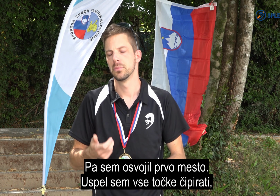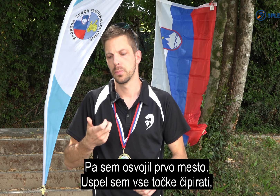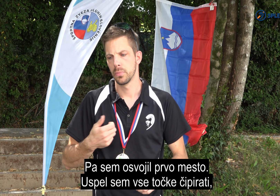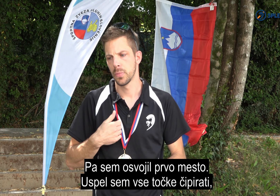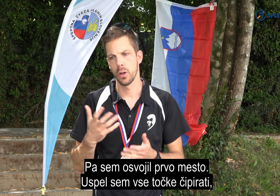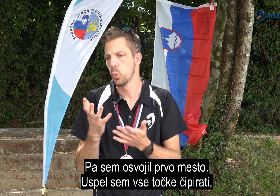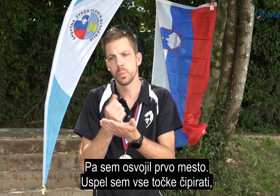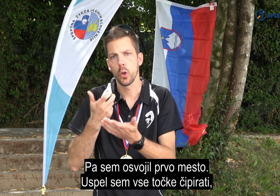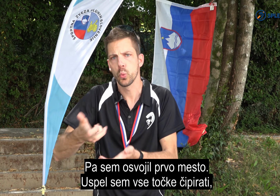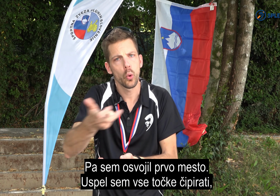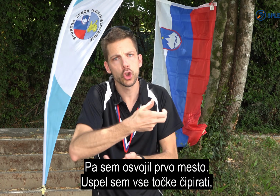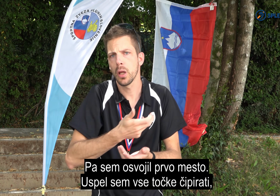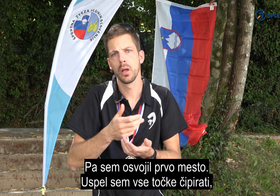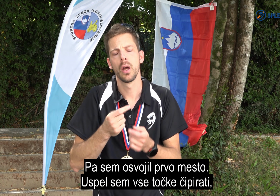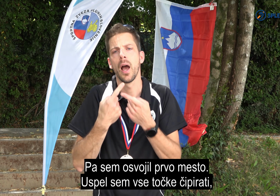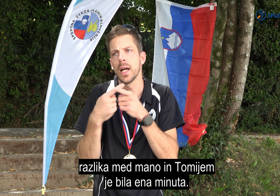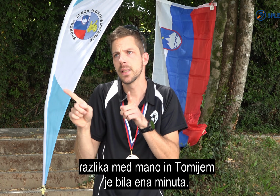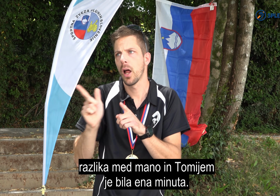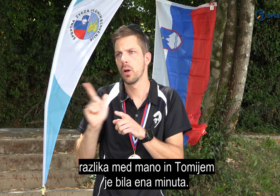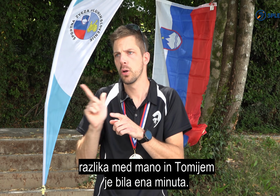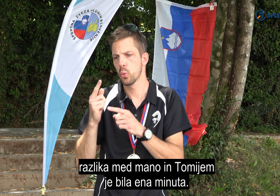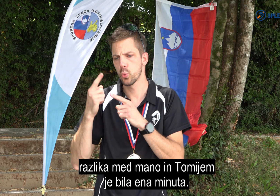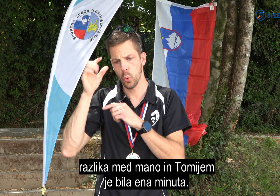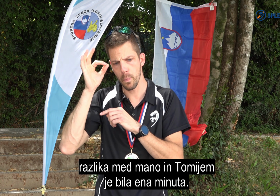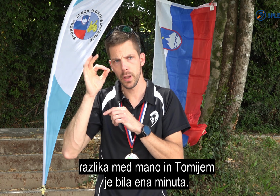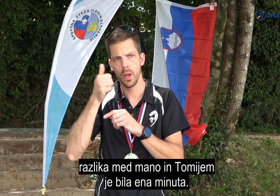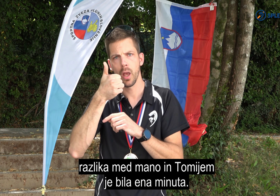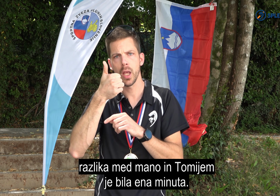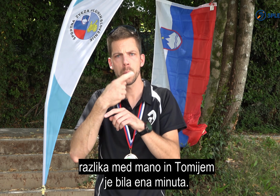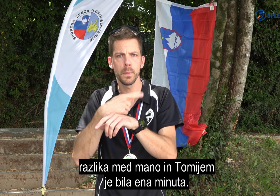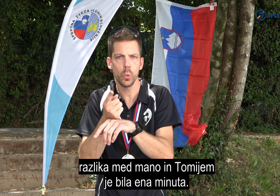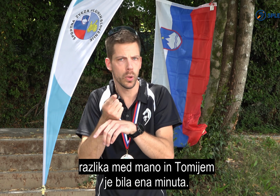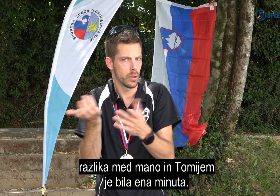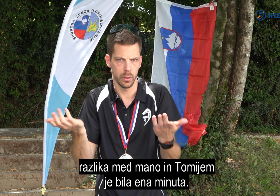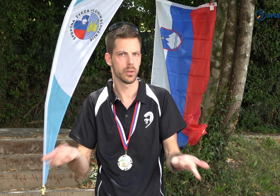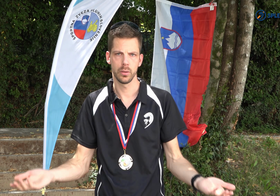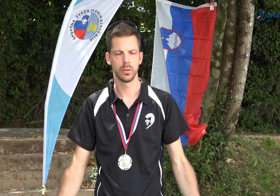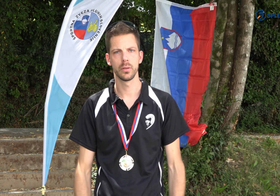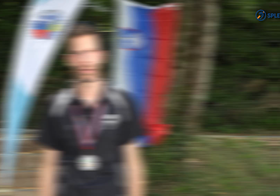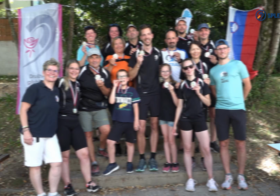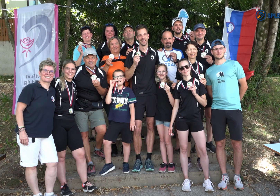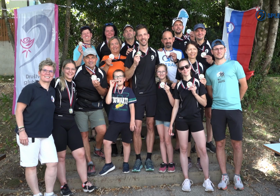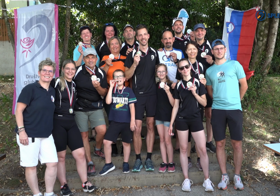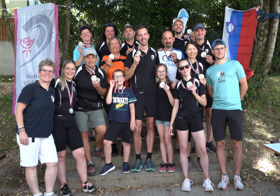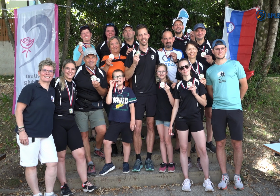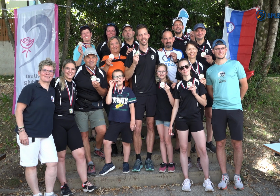mesto. Uspel sem vse točke čipirati. Razlika med mano in Tomijem je bila 1 minuta.